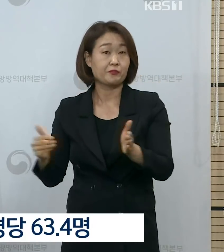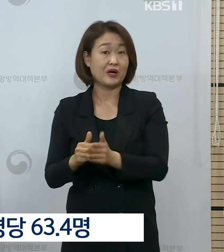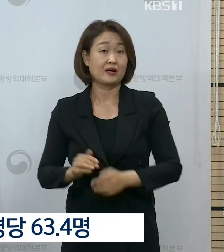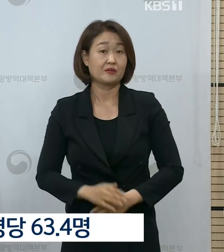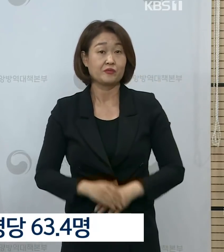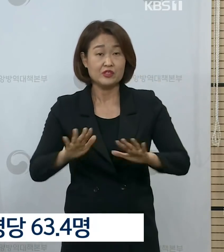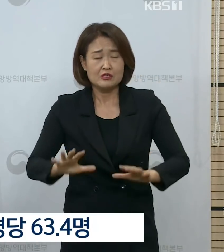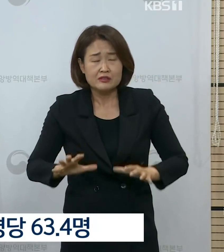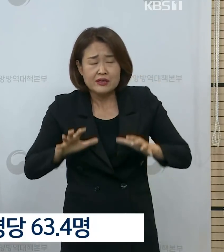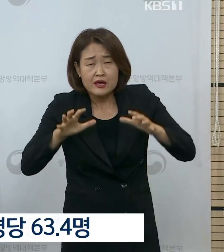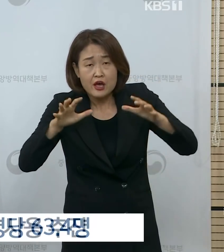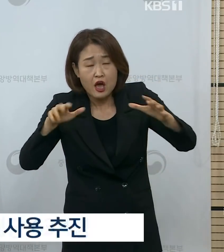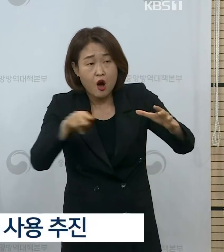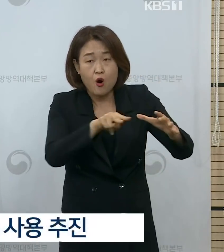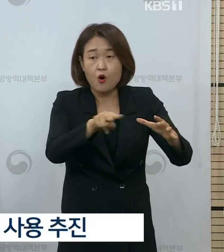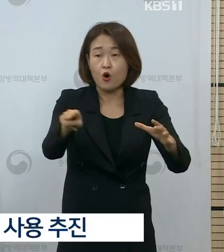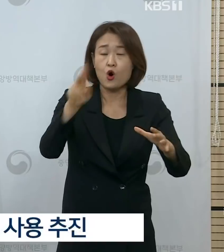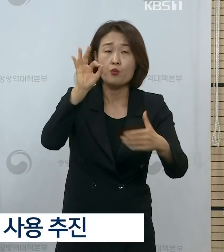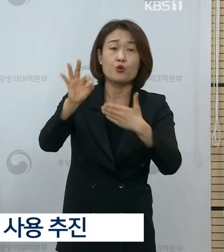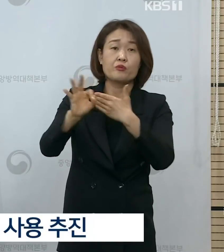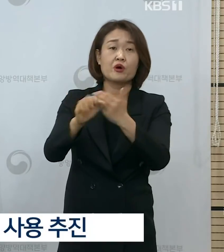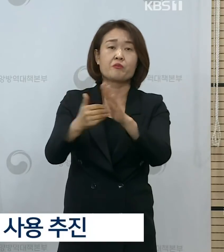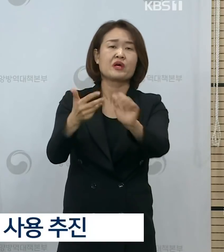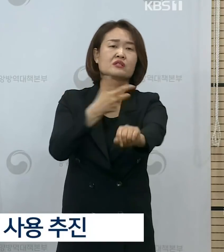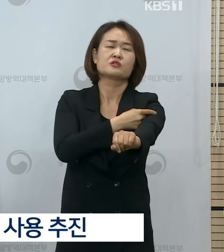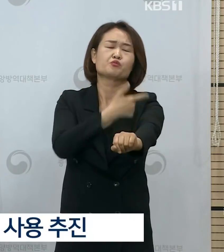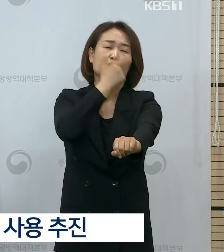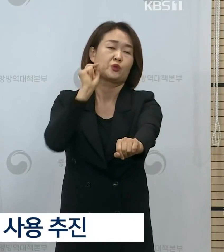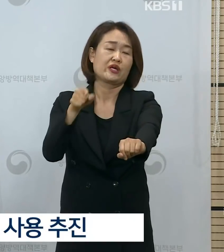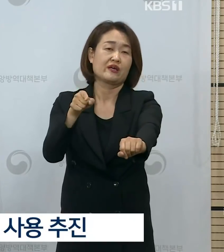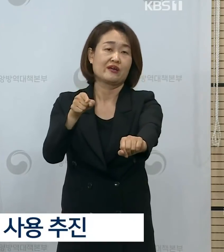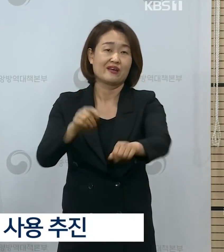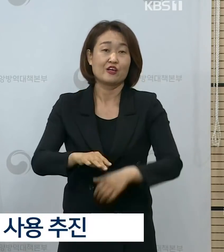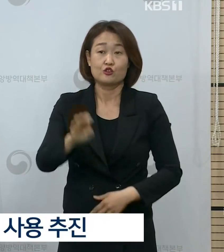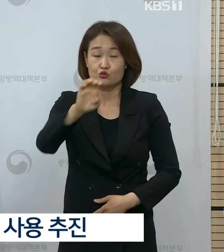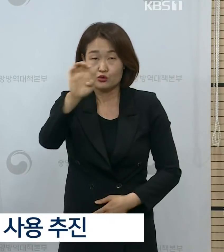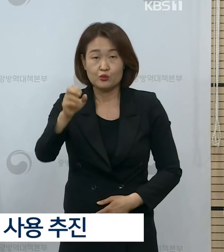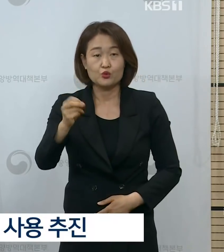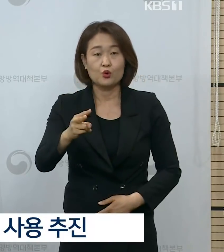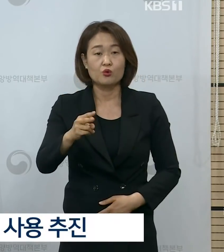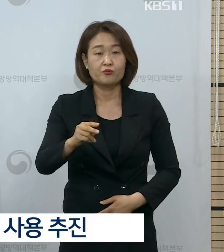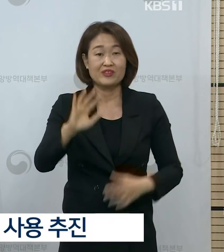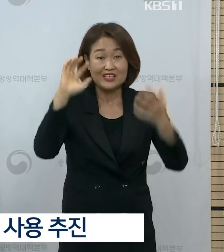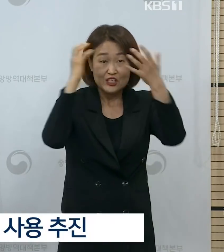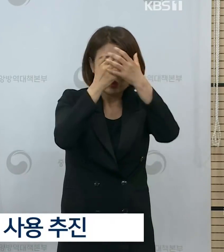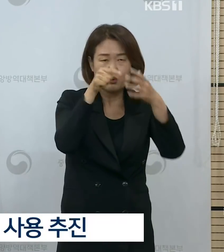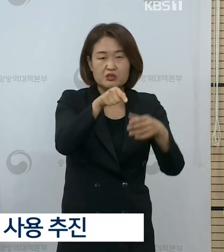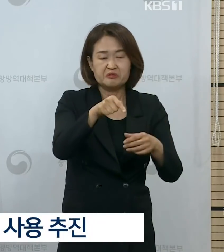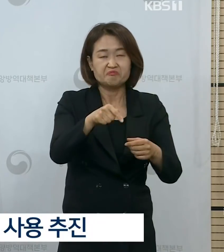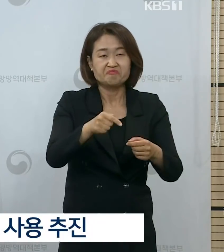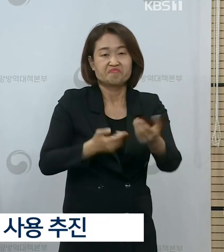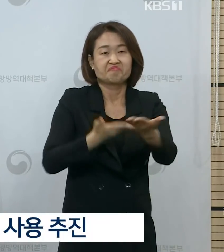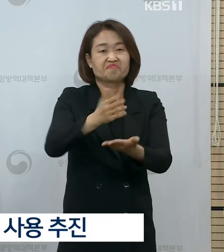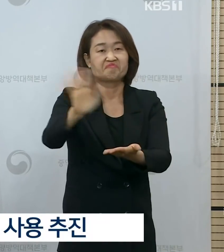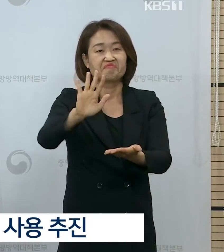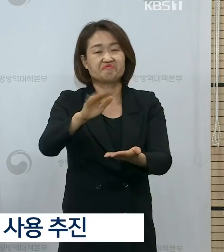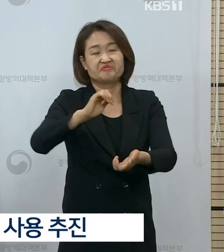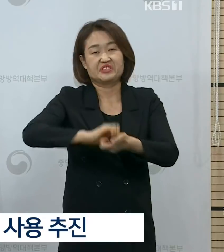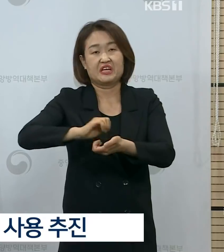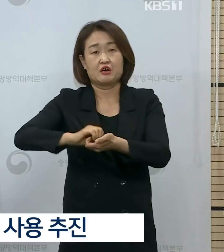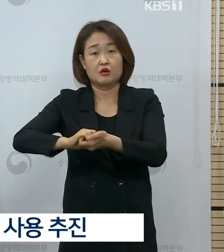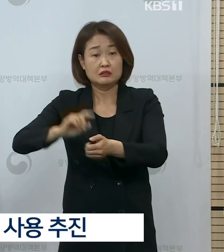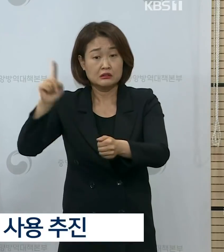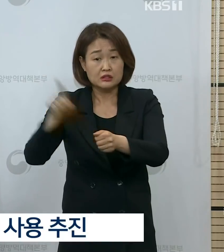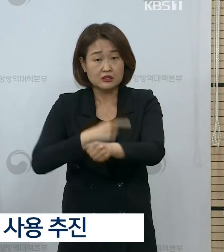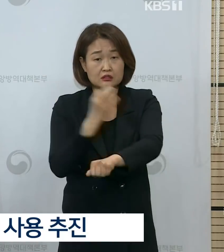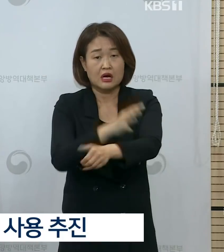세계적으로 백신 공급이 부족한 상황에서 최근 유럽연합, 인도 등이 백신 수출 제한을 강화하는 등 최근 백신 수급